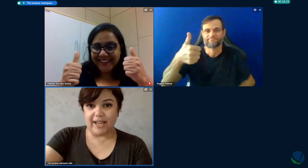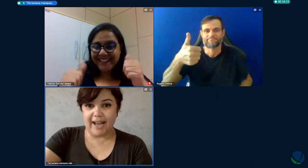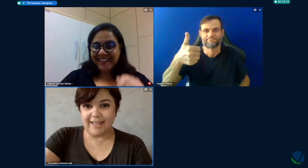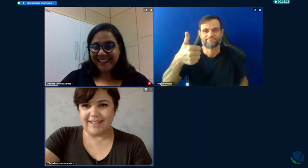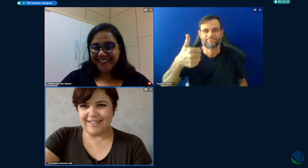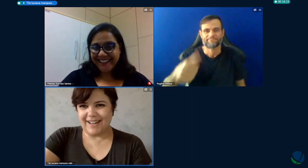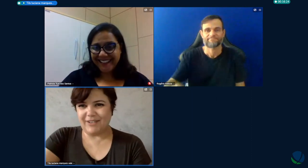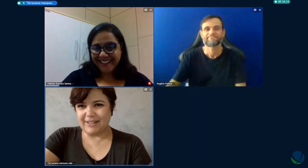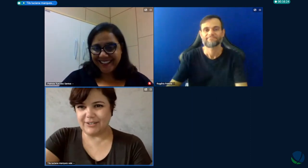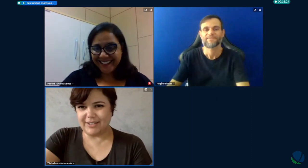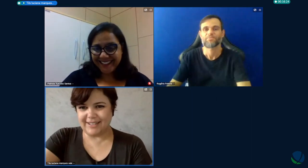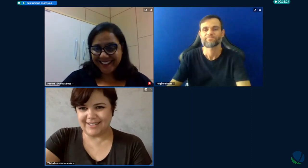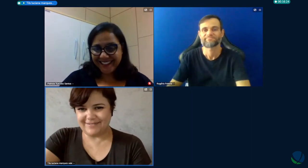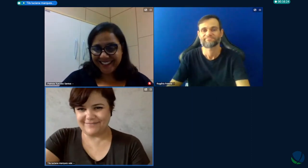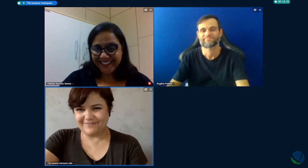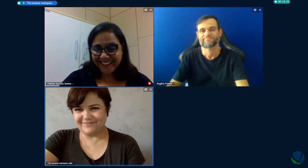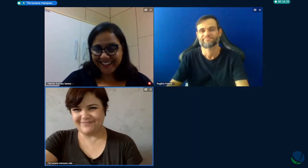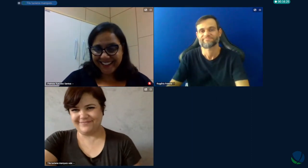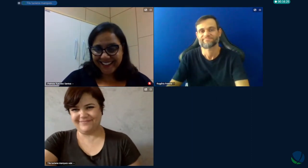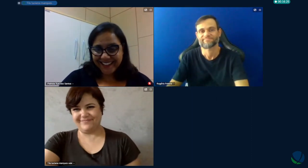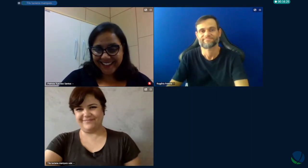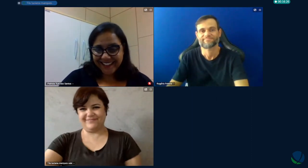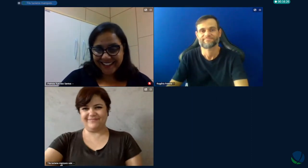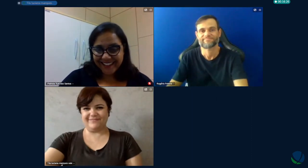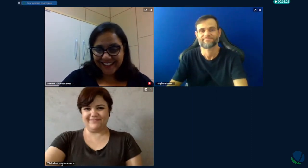Rogério pode ficar aqui, aguardando.